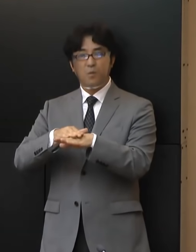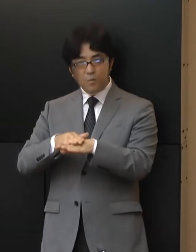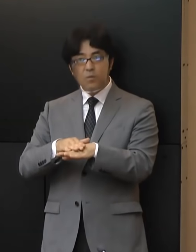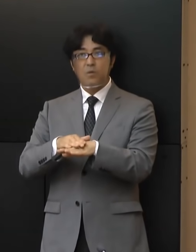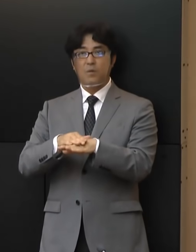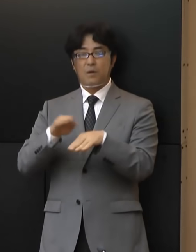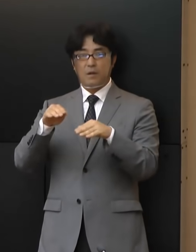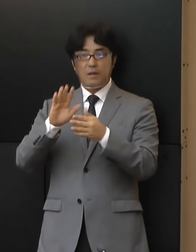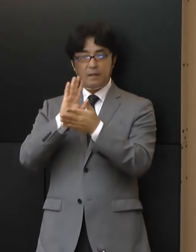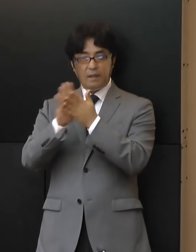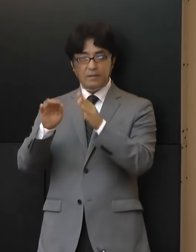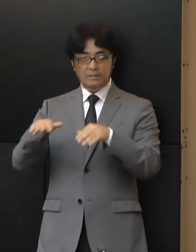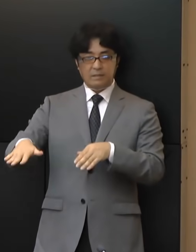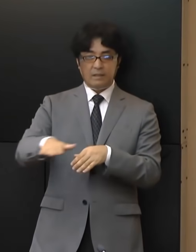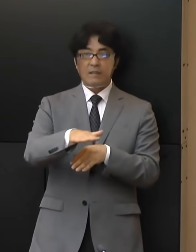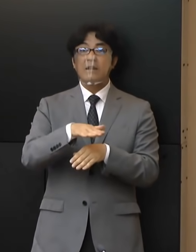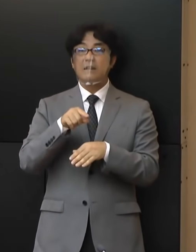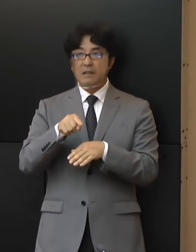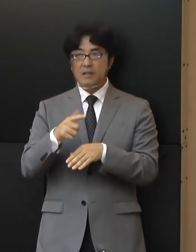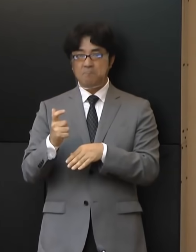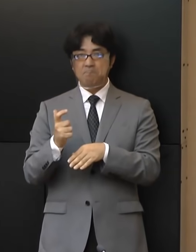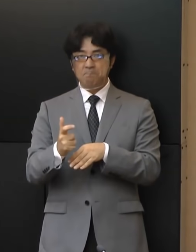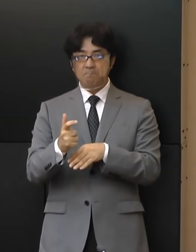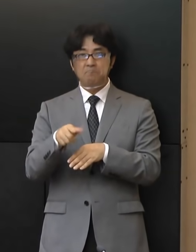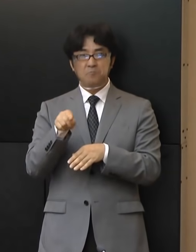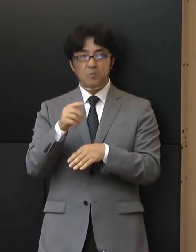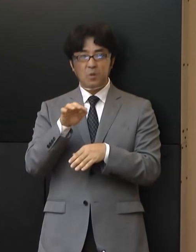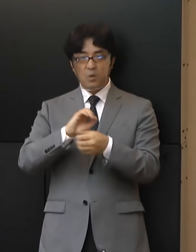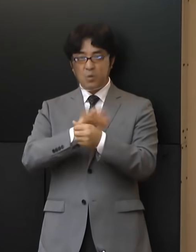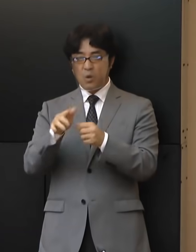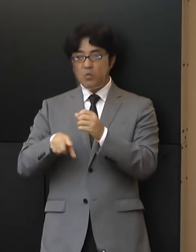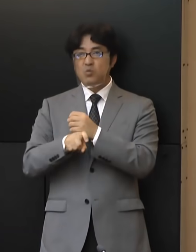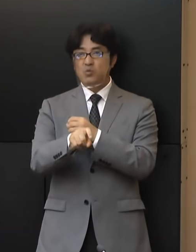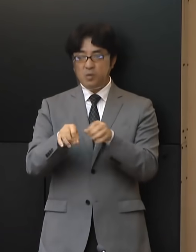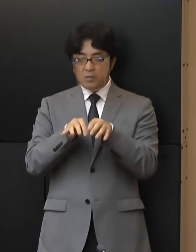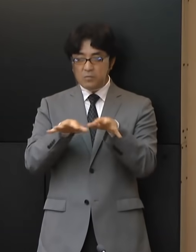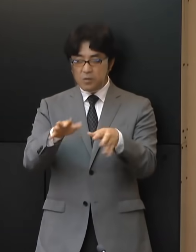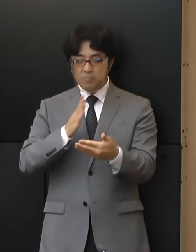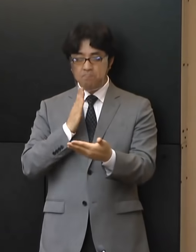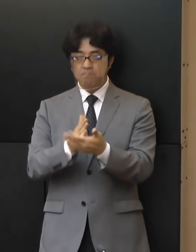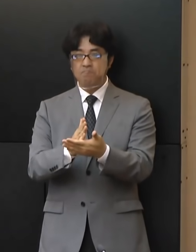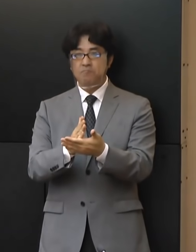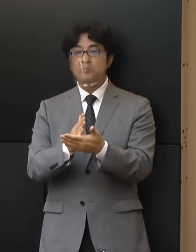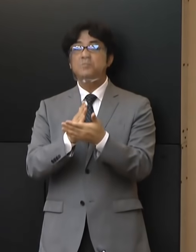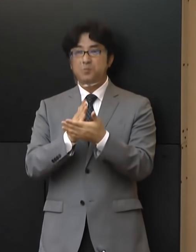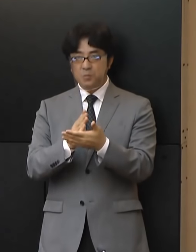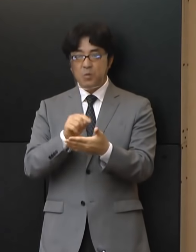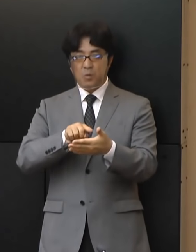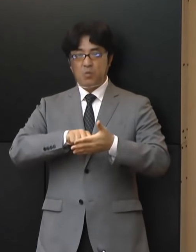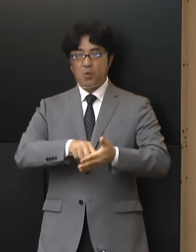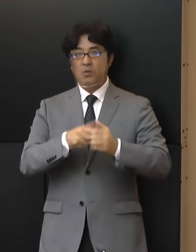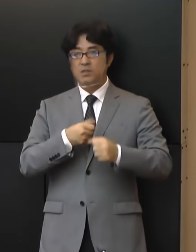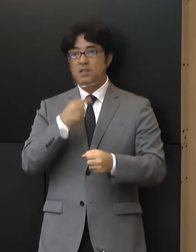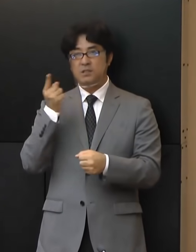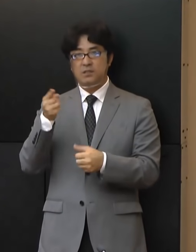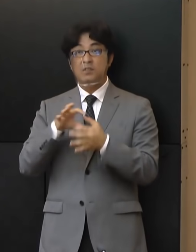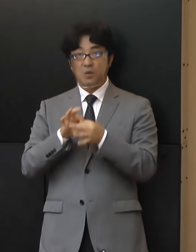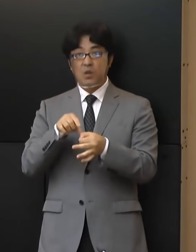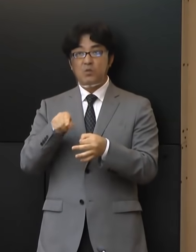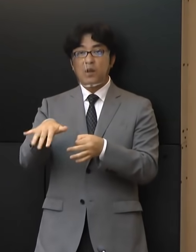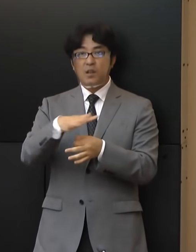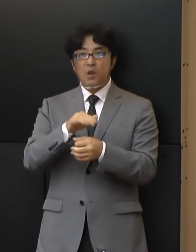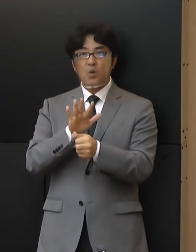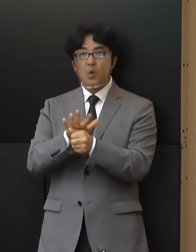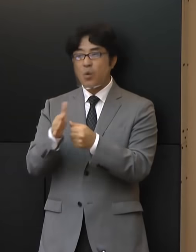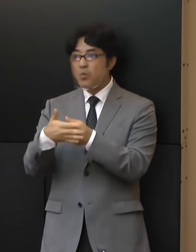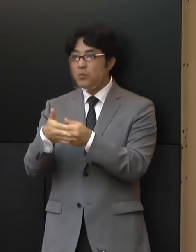県全体でしっかりとコロナウイルスを防いでいくということが一番肝要だと思いますので、そのような協力も呼びかけていきたい